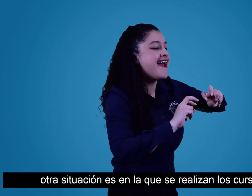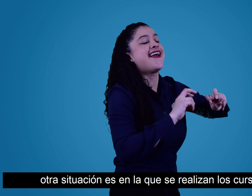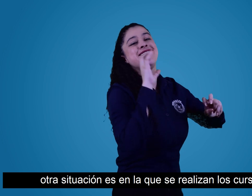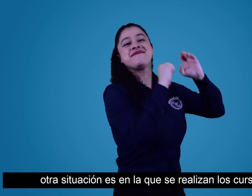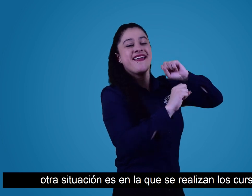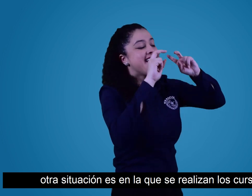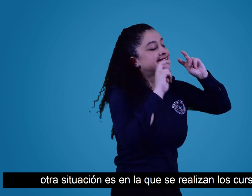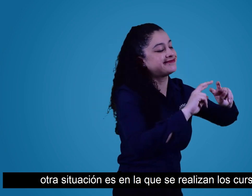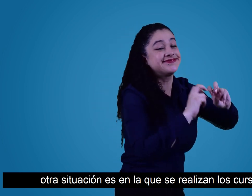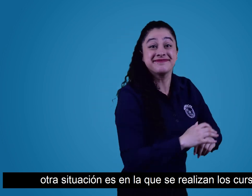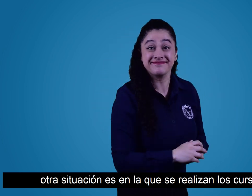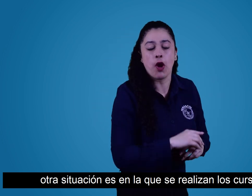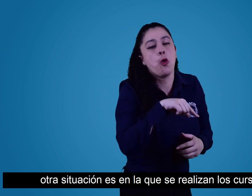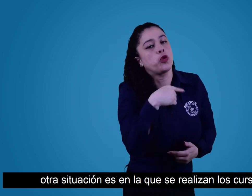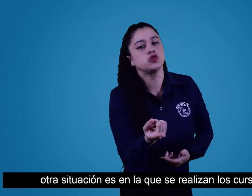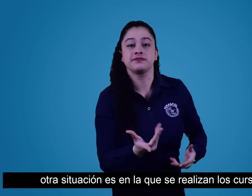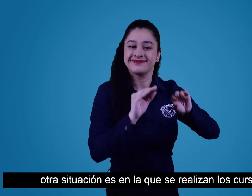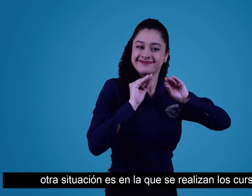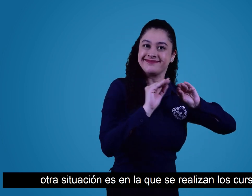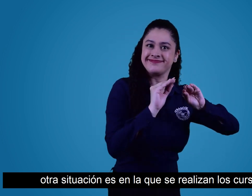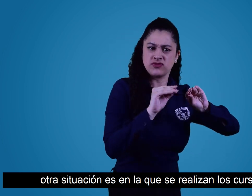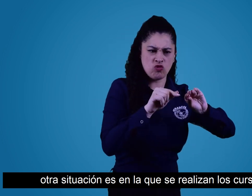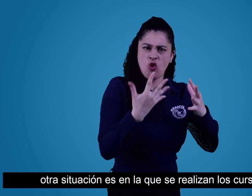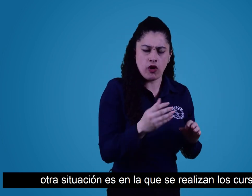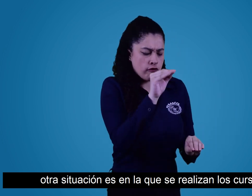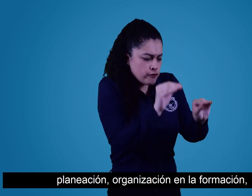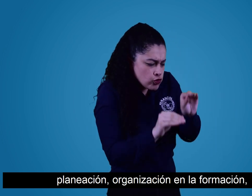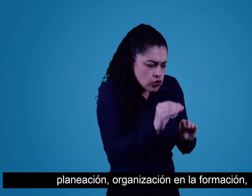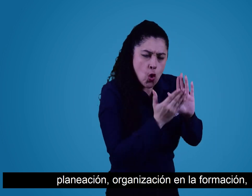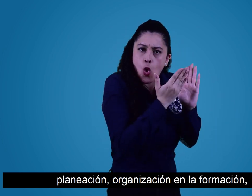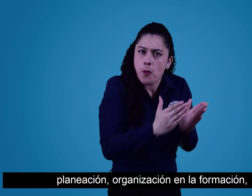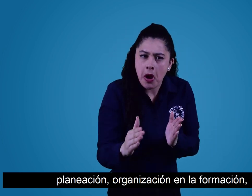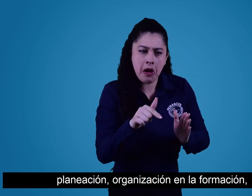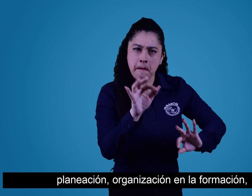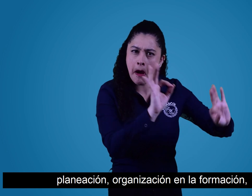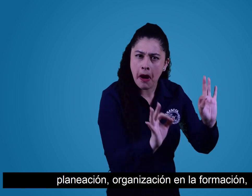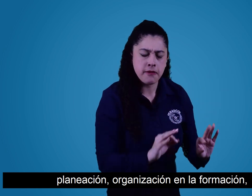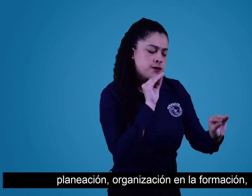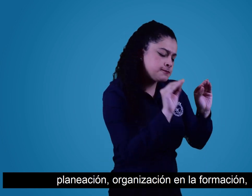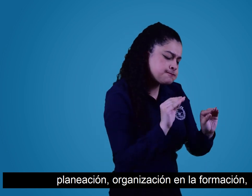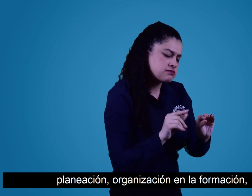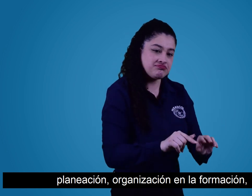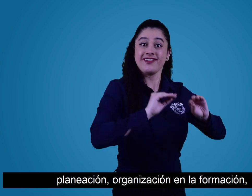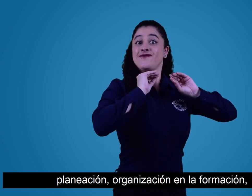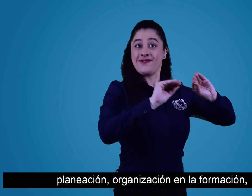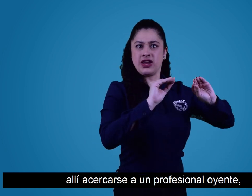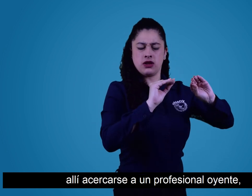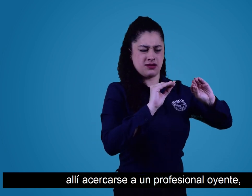situación es en la que se realizan los cursos, planeación, organización en la formación. Allí,